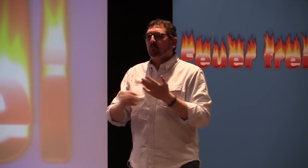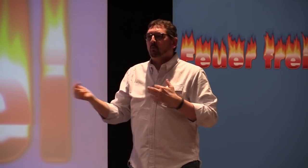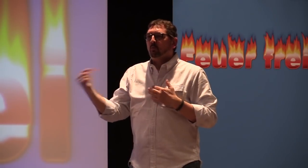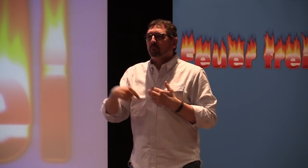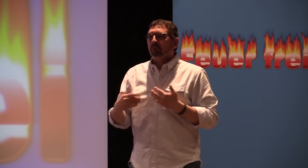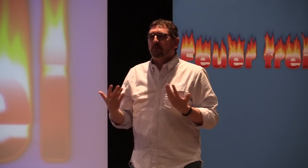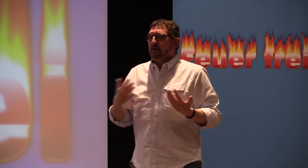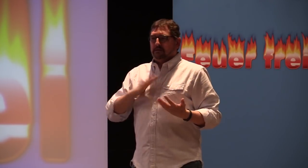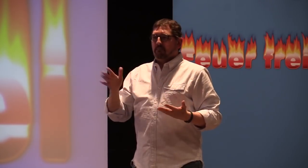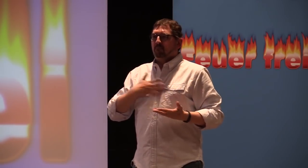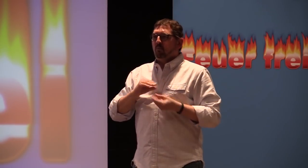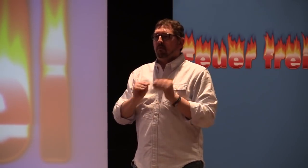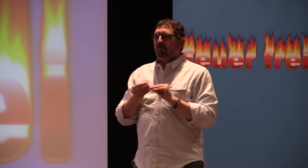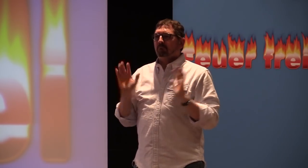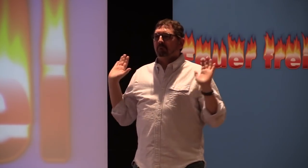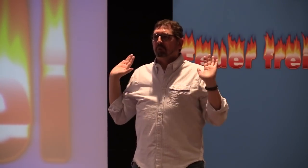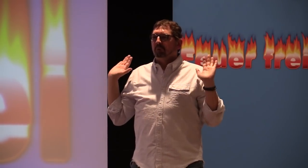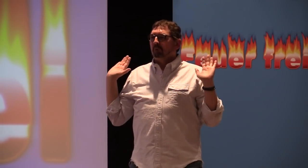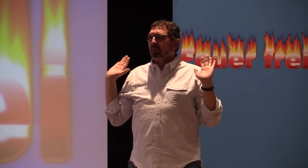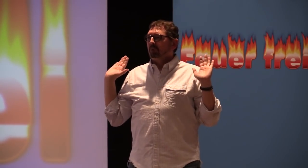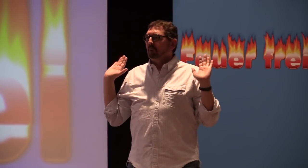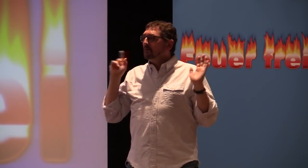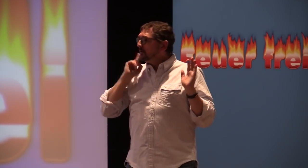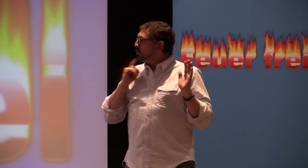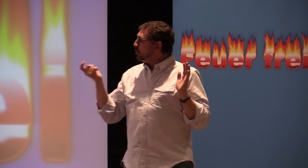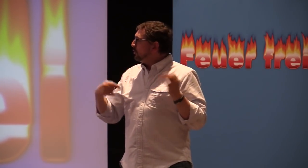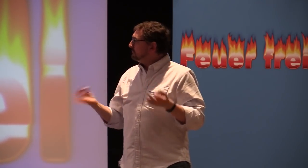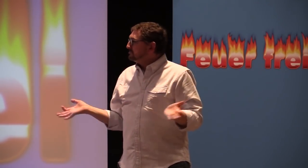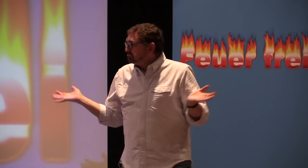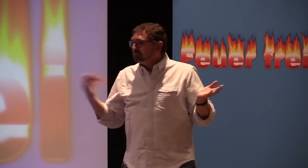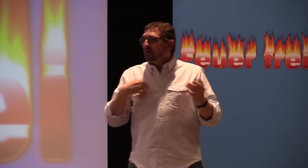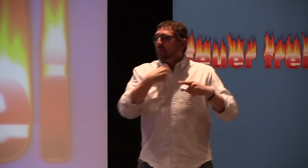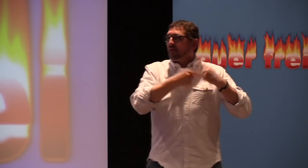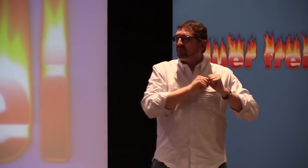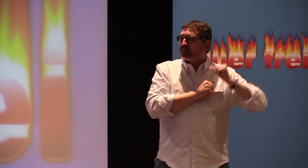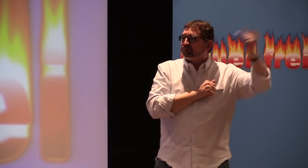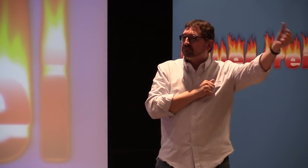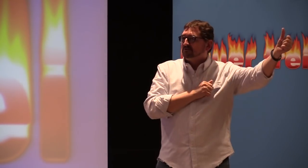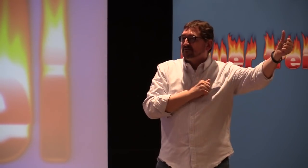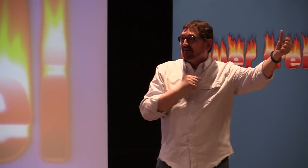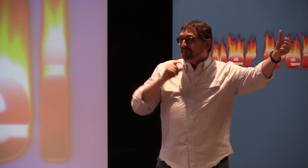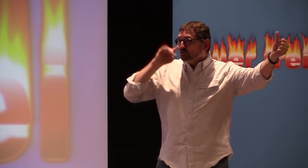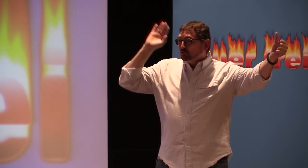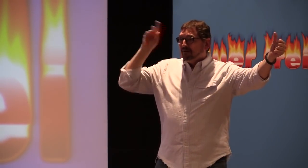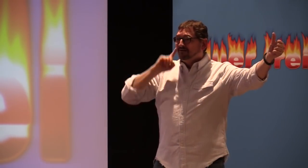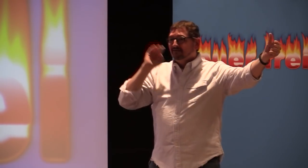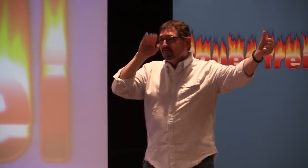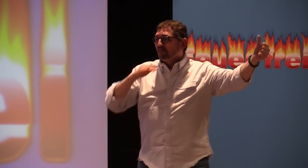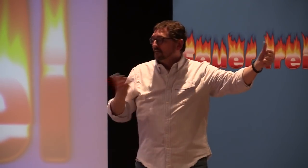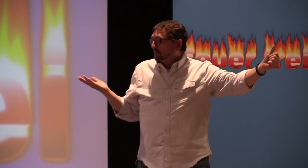ich habe halt einfach gesehen, dass keine gehörlosen Personen da waren, die gesagt haben, ich setze mich da für diese Innovationen